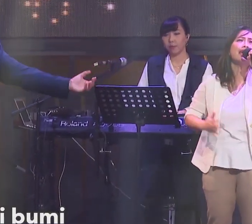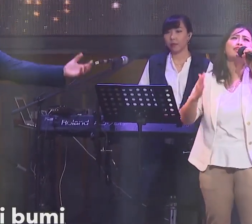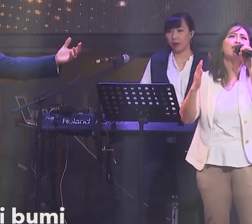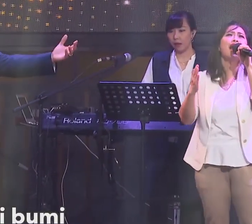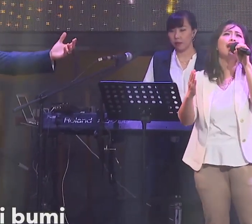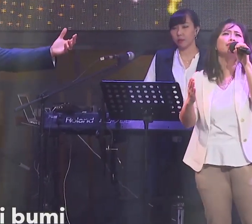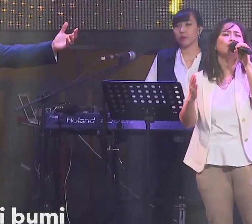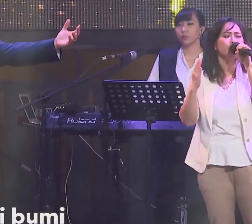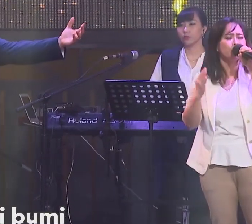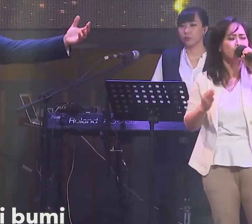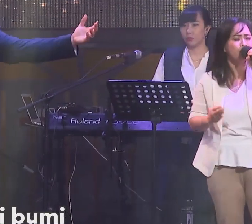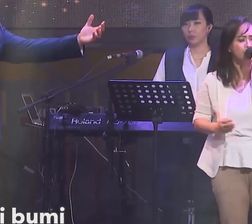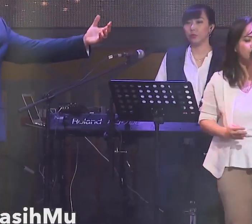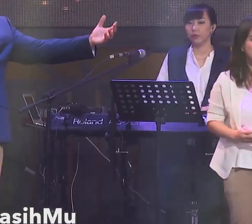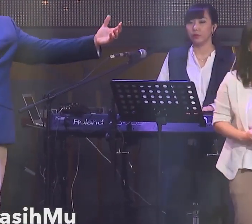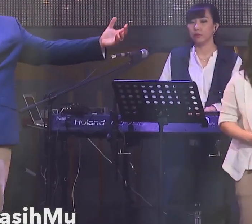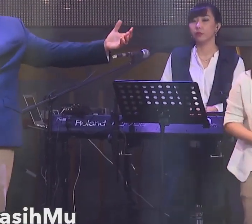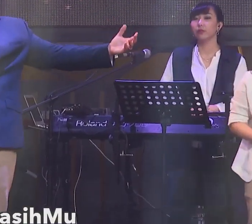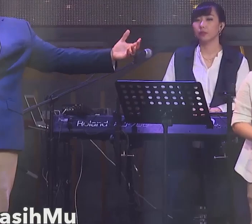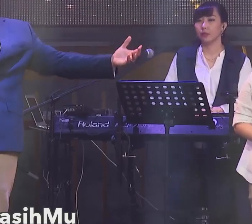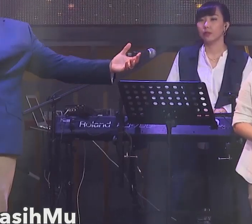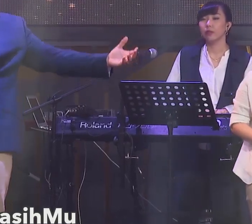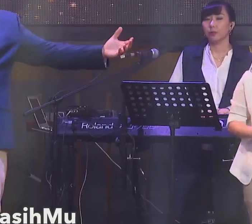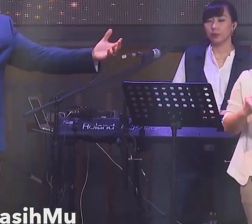langit dari bumi,